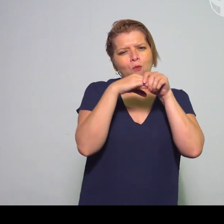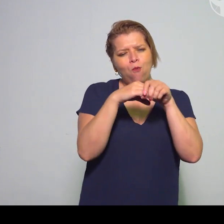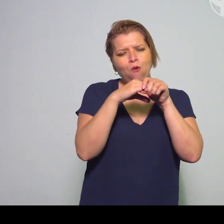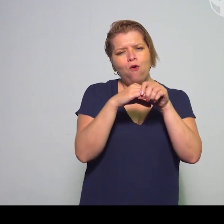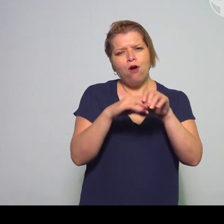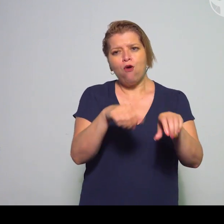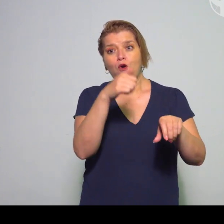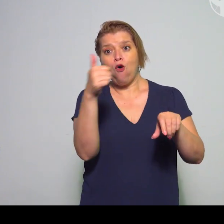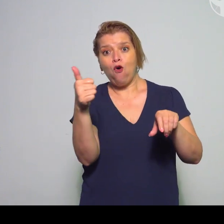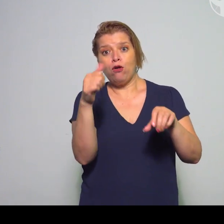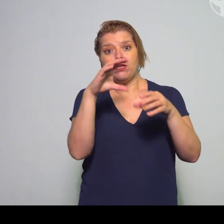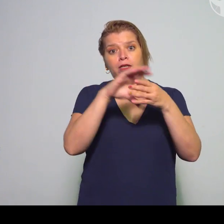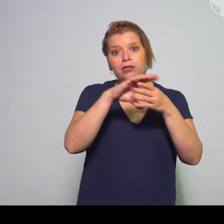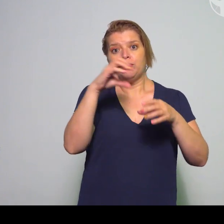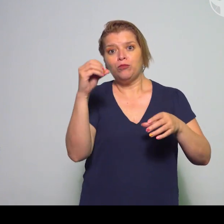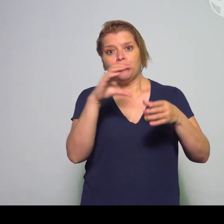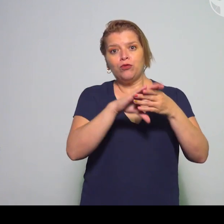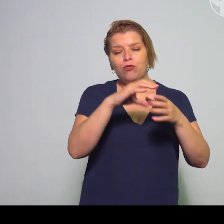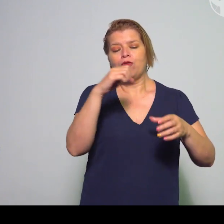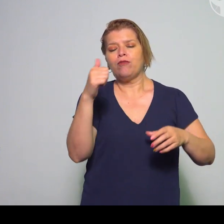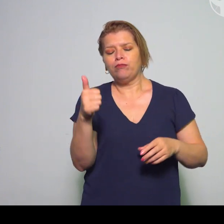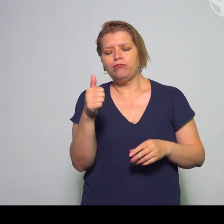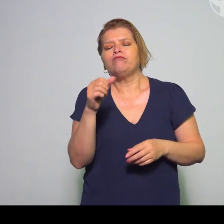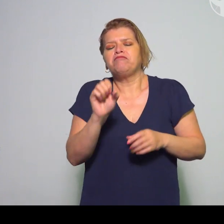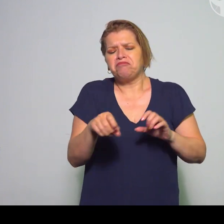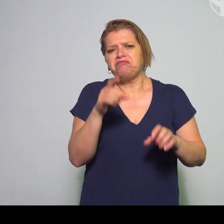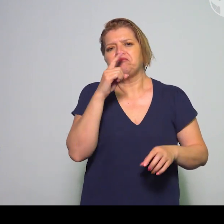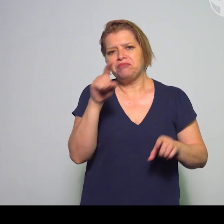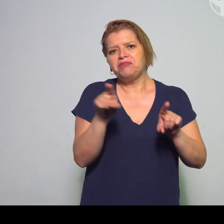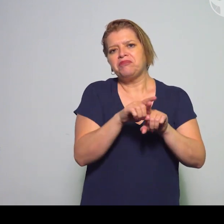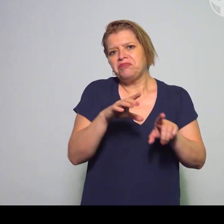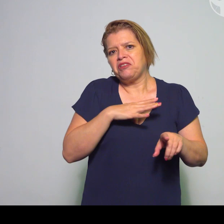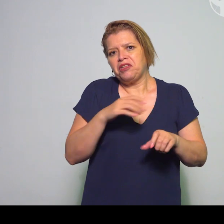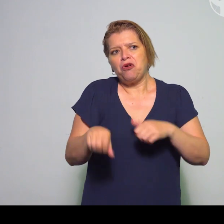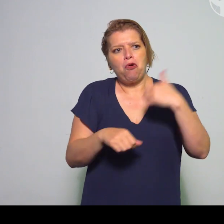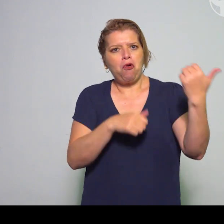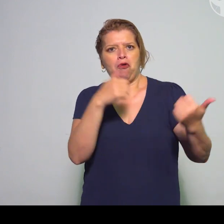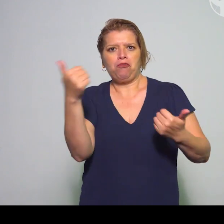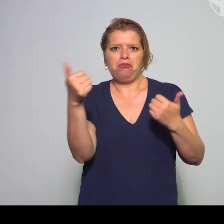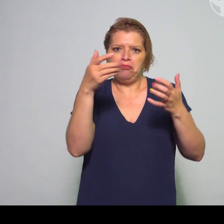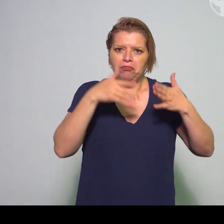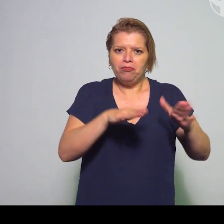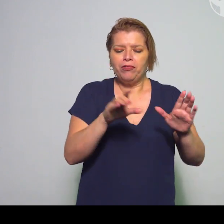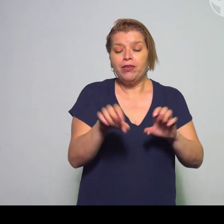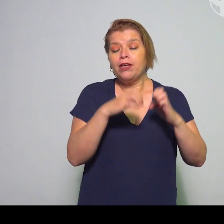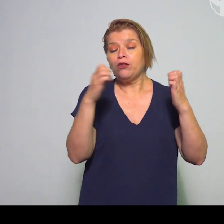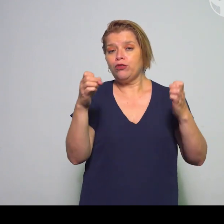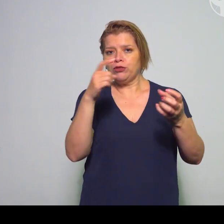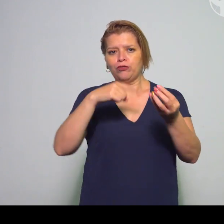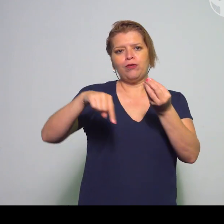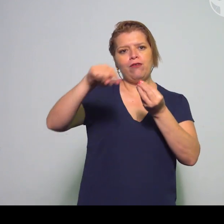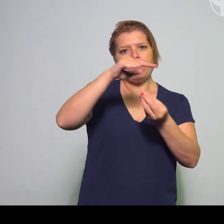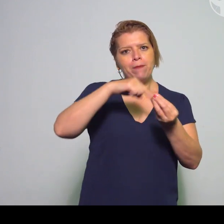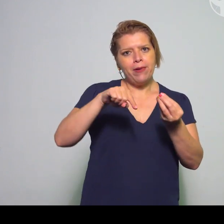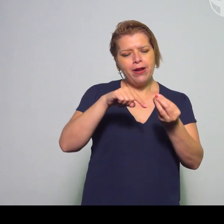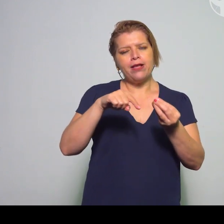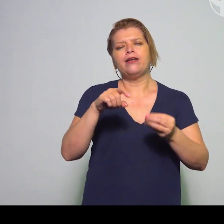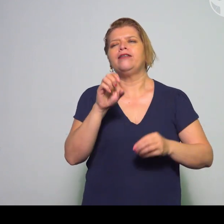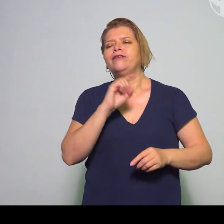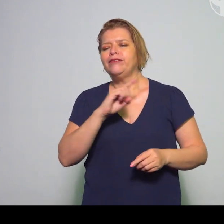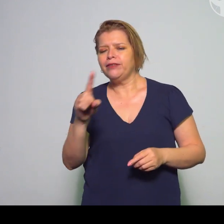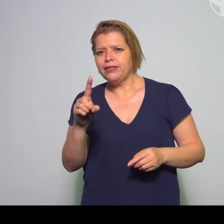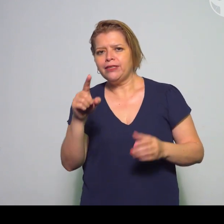compuesta. Segundos matrimonios con hijos o sin hijos en común. Sin embargo, entonces, una